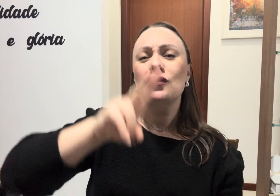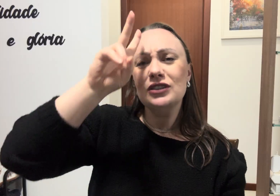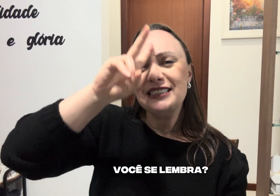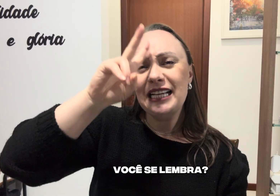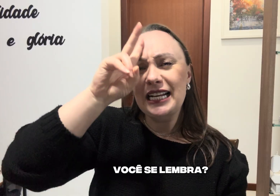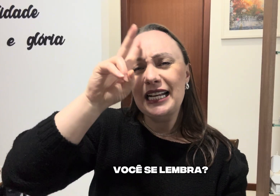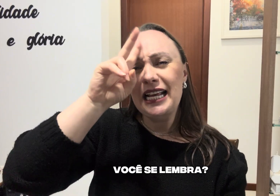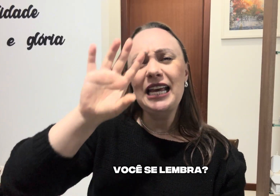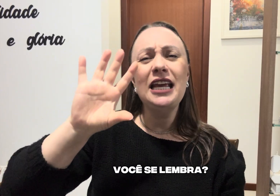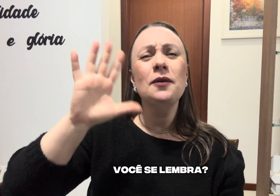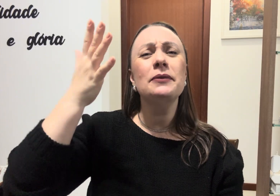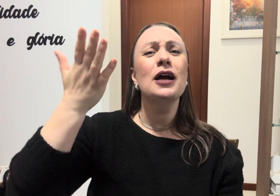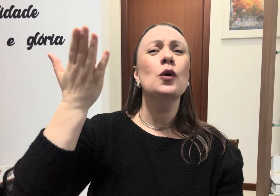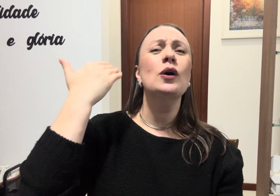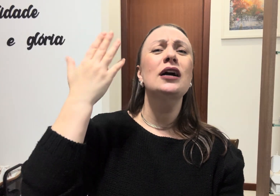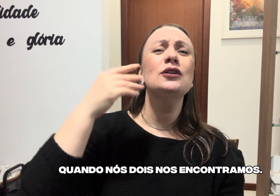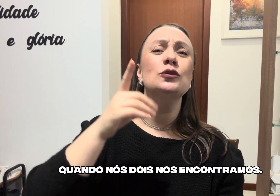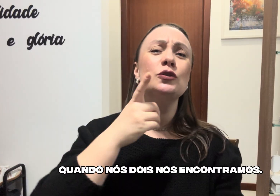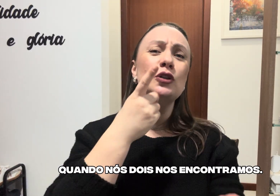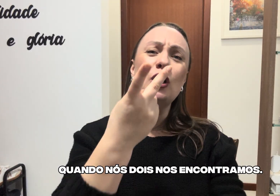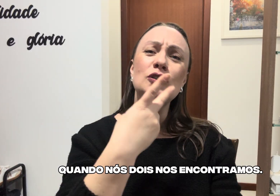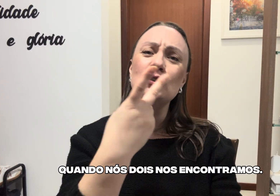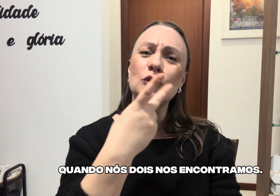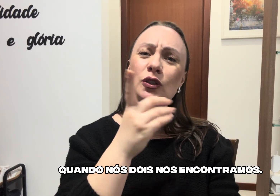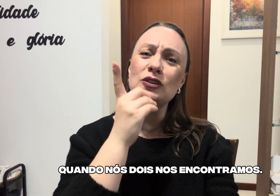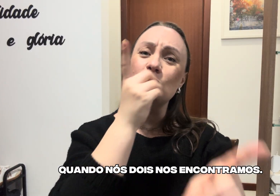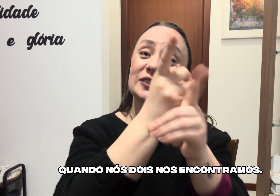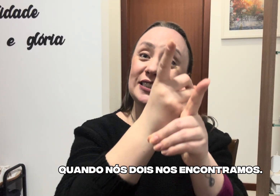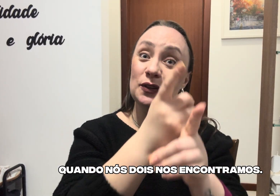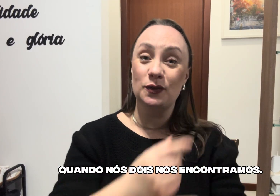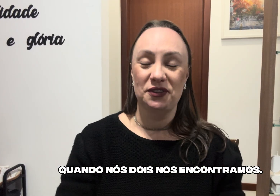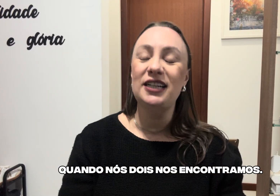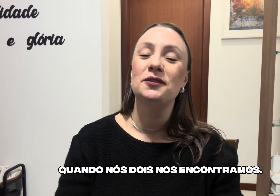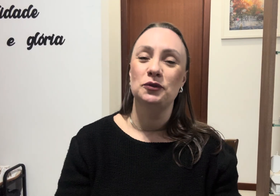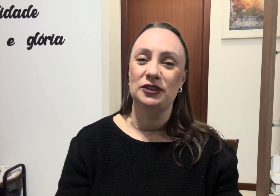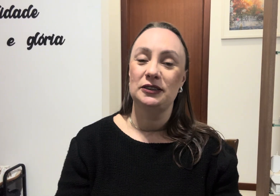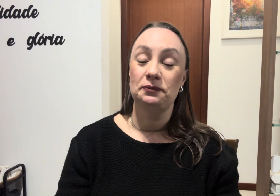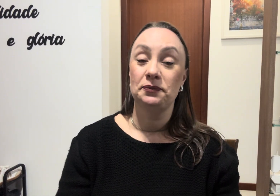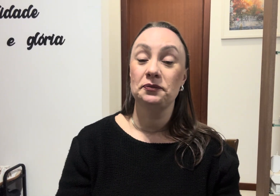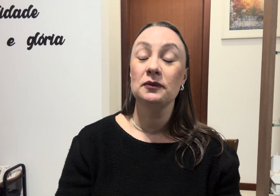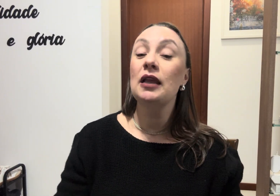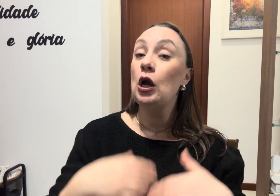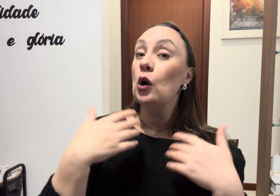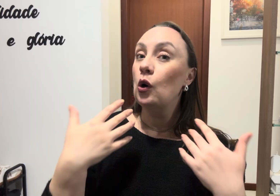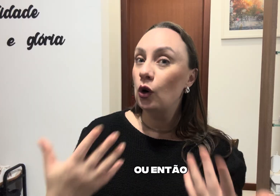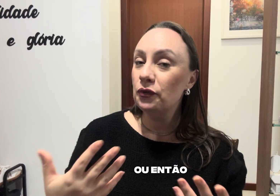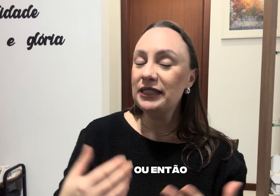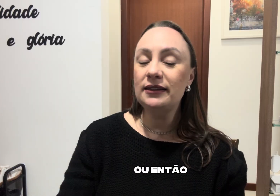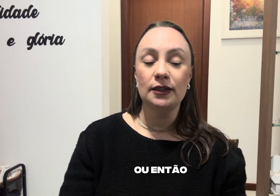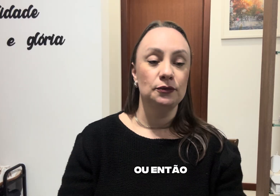Você lembra quando nós dois nos encontramos? Ou então...